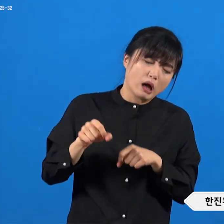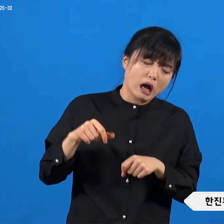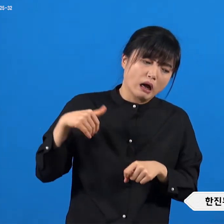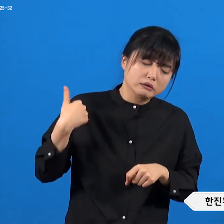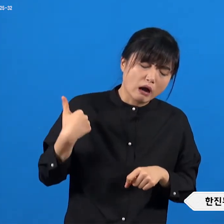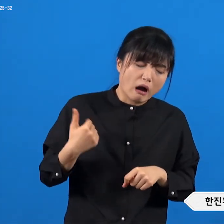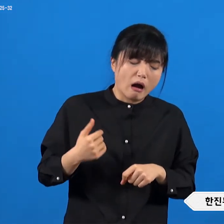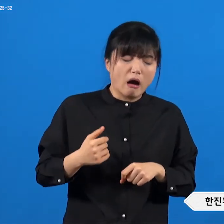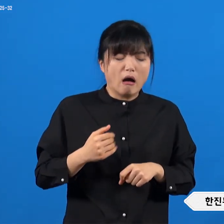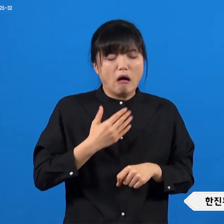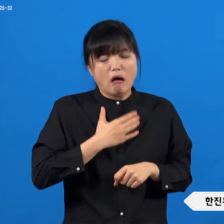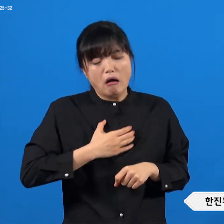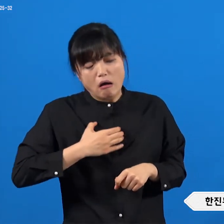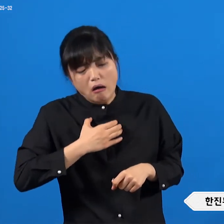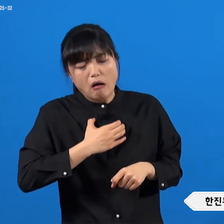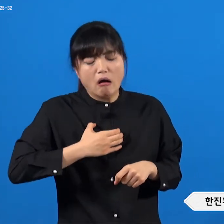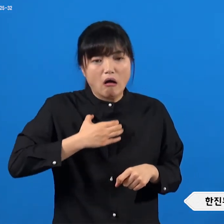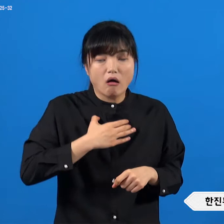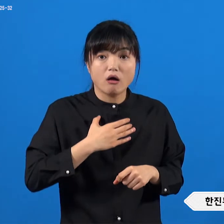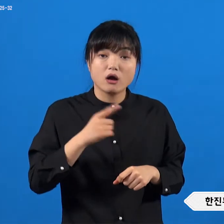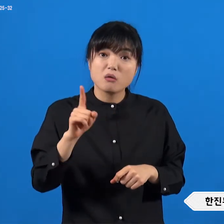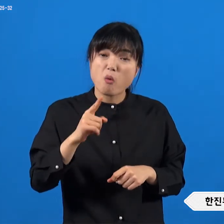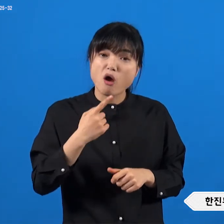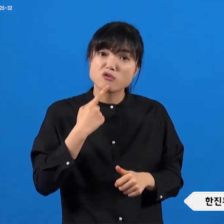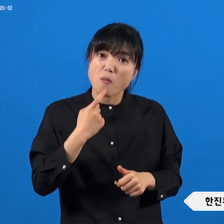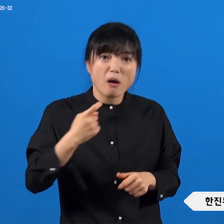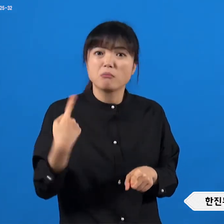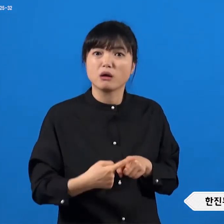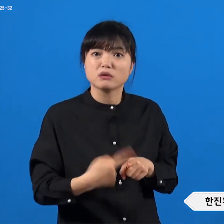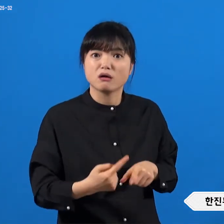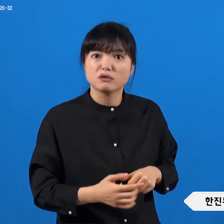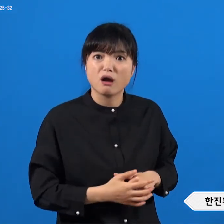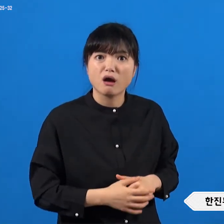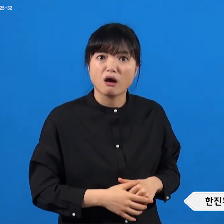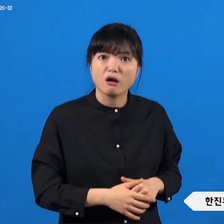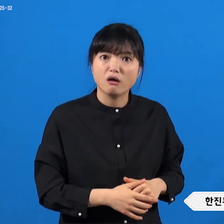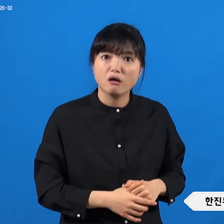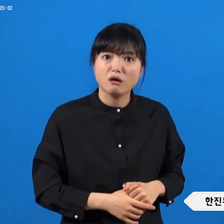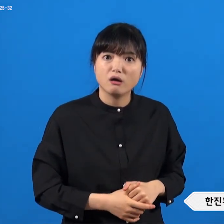모른다는 식으로 자꾸 겁을 줍니다. 그건 완전히 협박이죠.